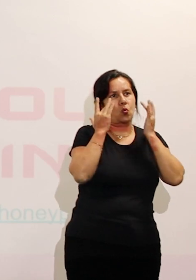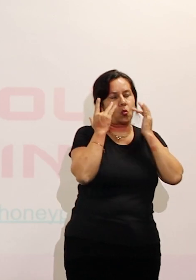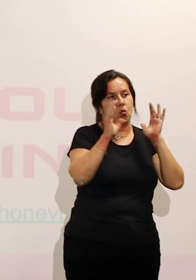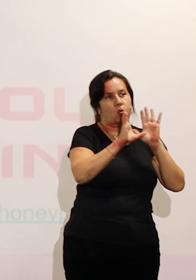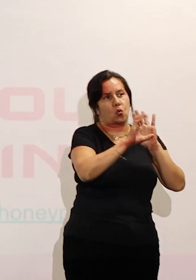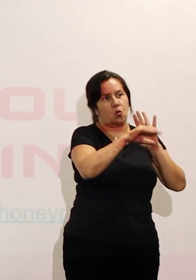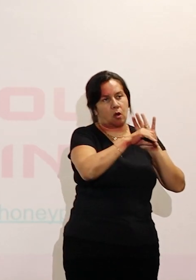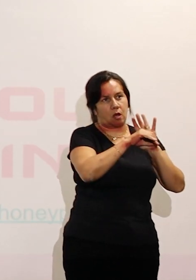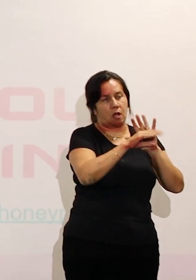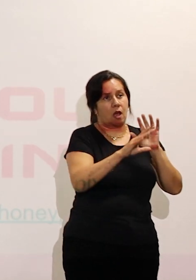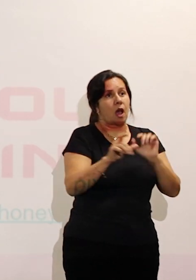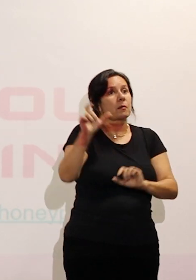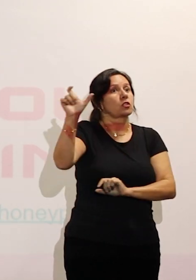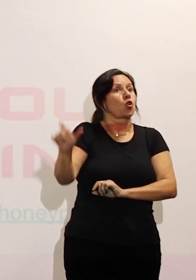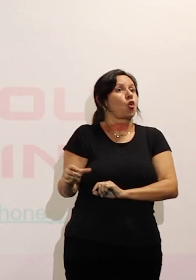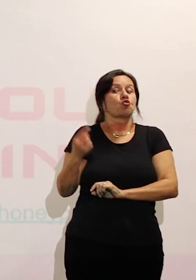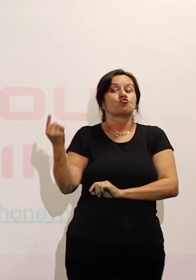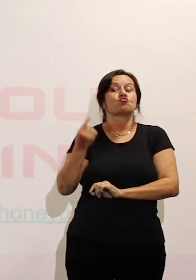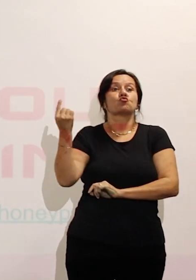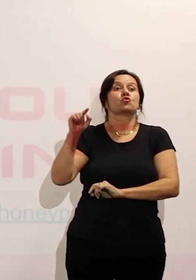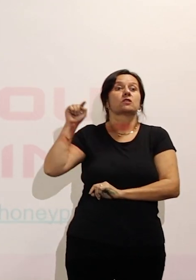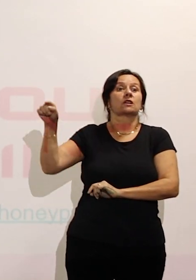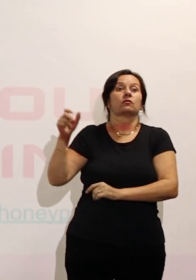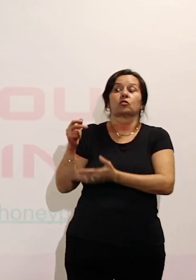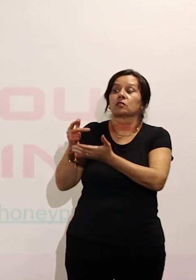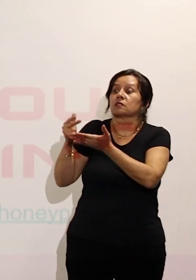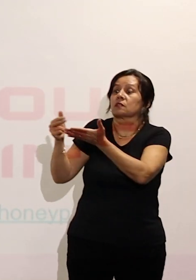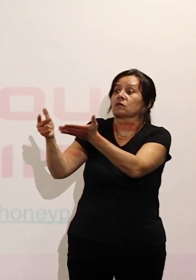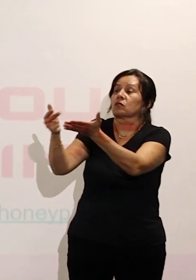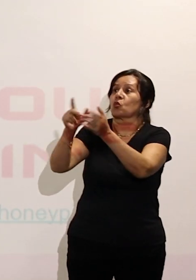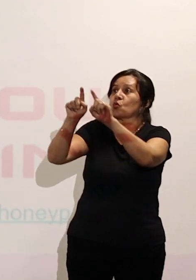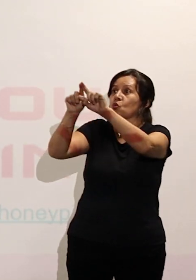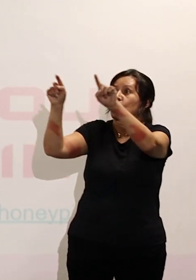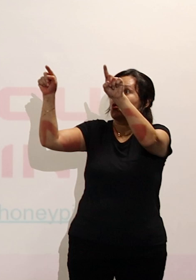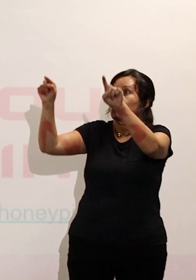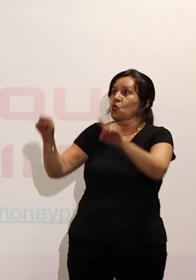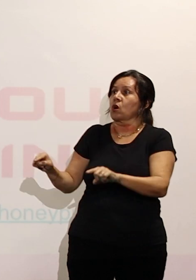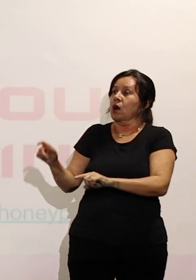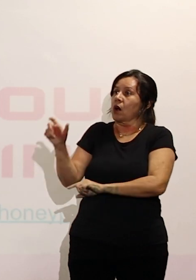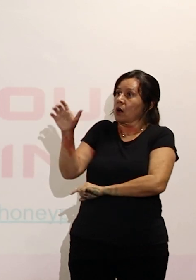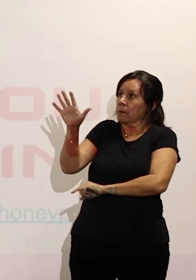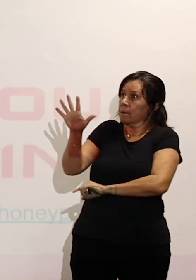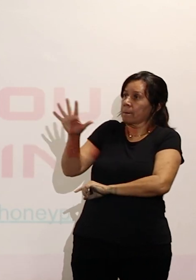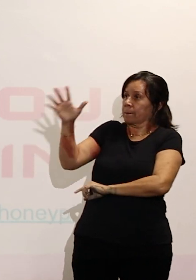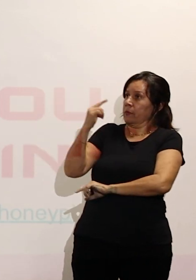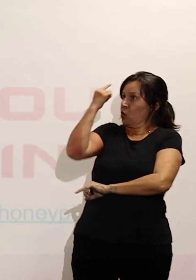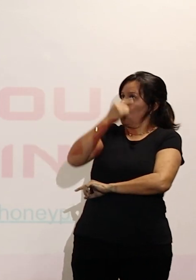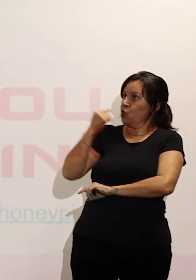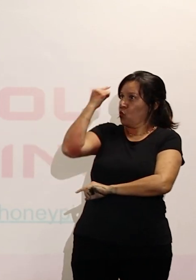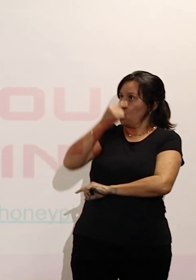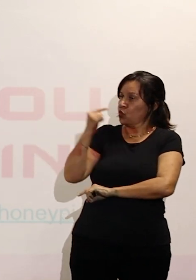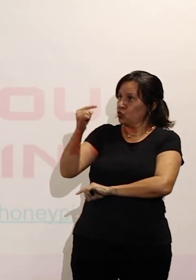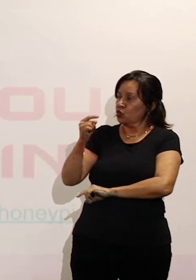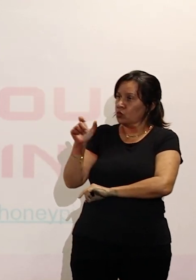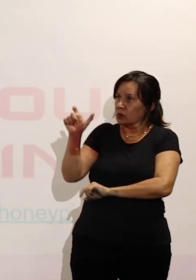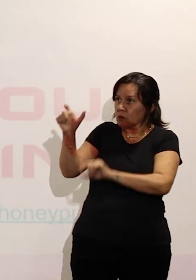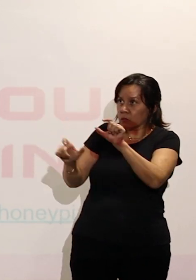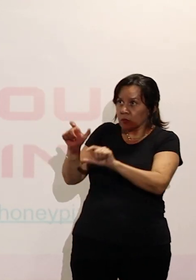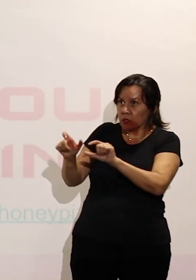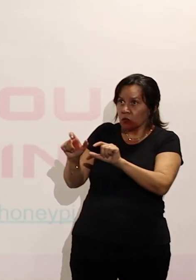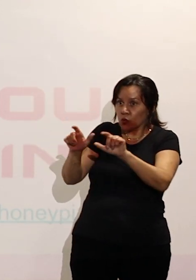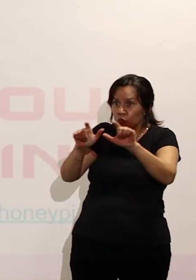uma pessoa que a única função dela vai ser, sei lá, fazer a tela de título, fazer o rosto dos personagens quando eles vão conversar, fazer